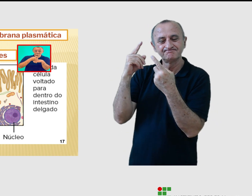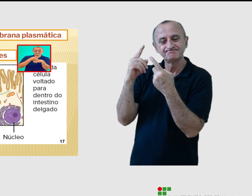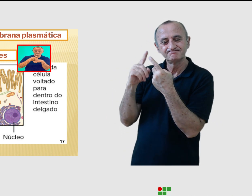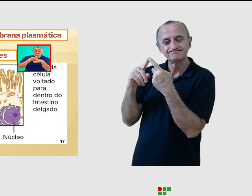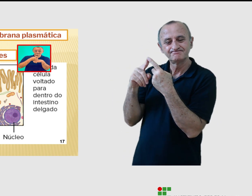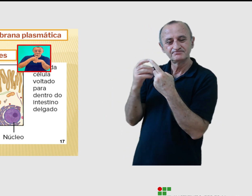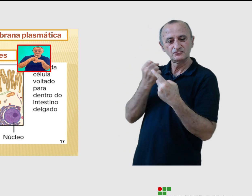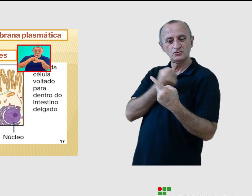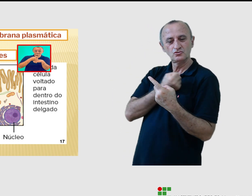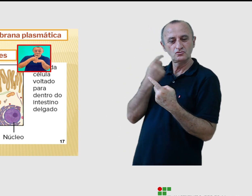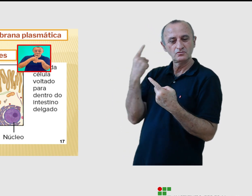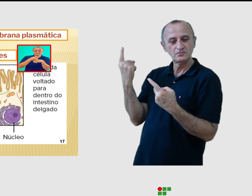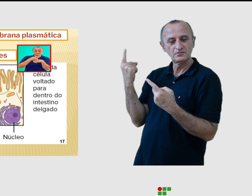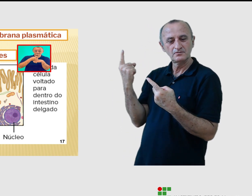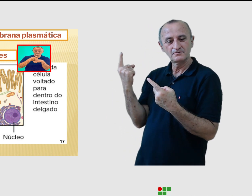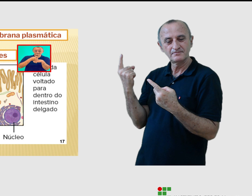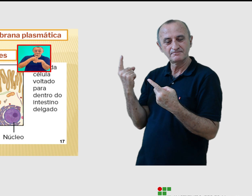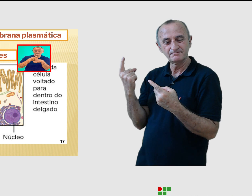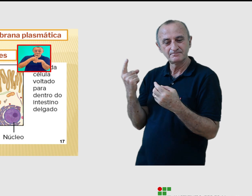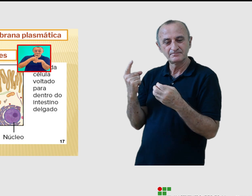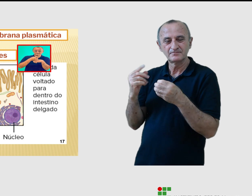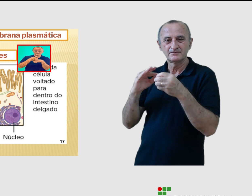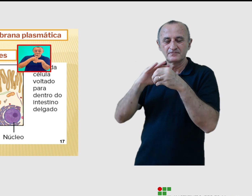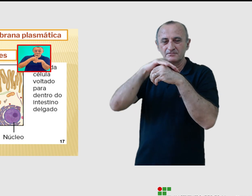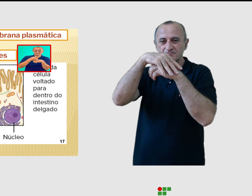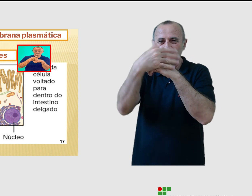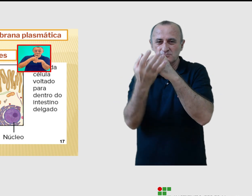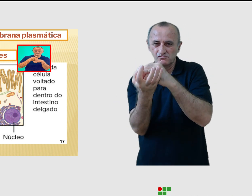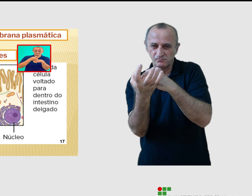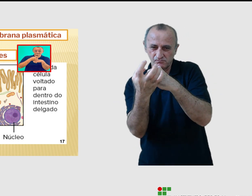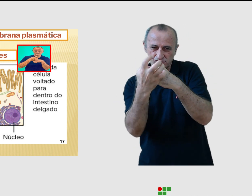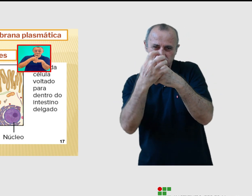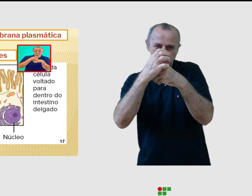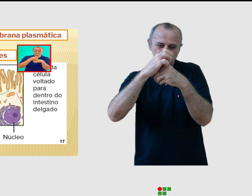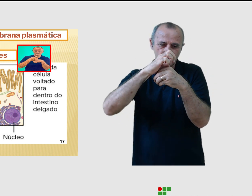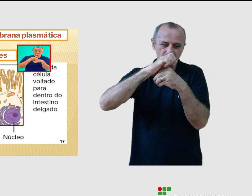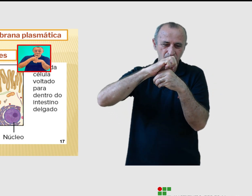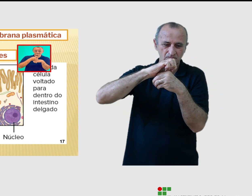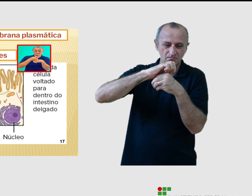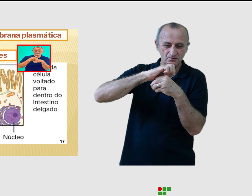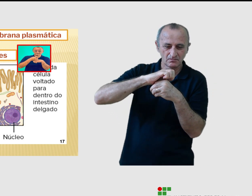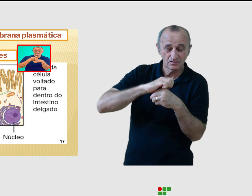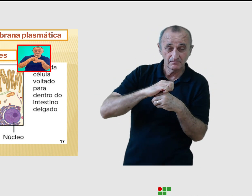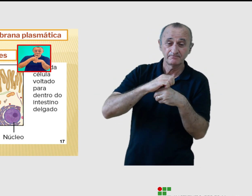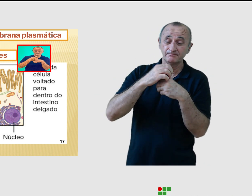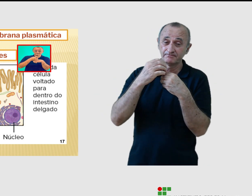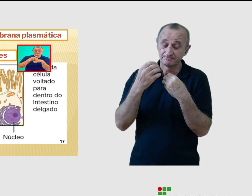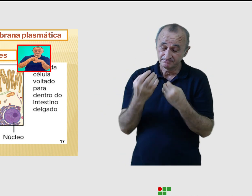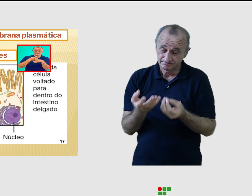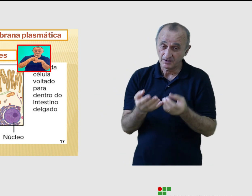especializações da membrana plasmática. Número 1.